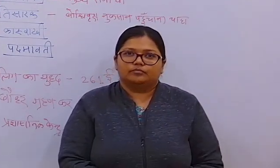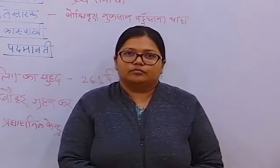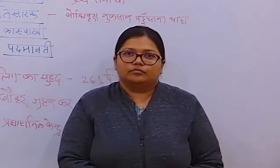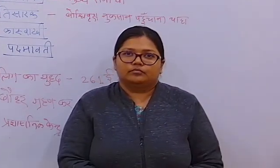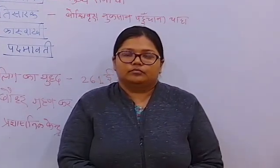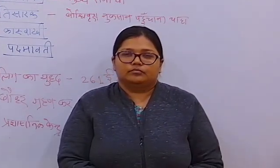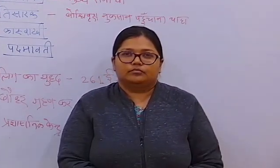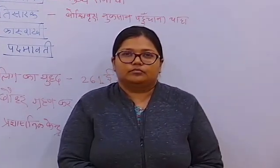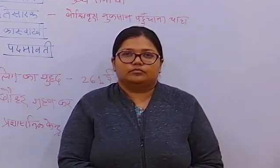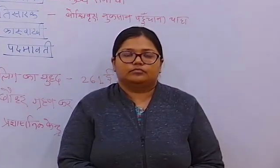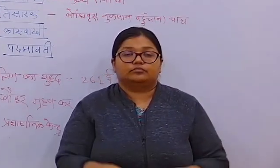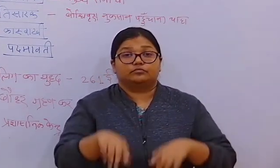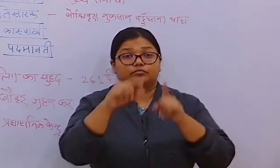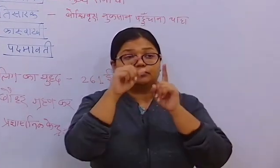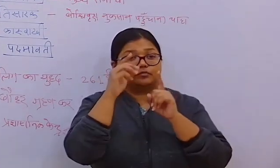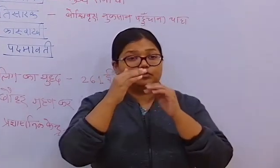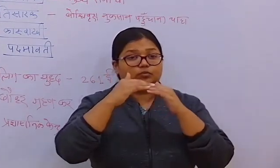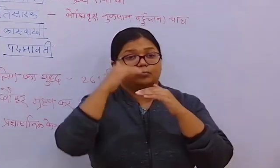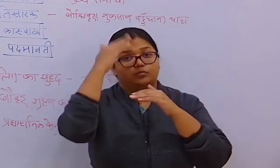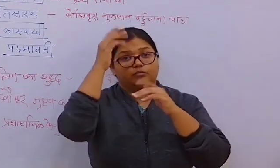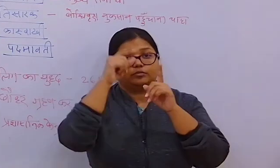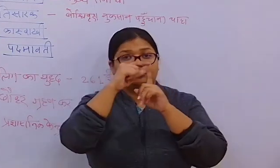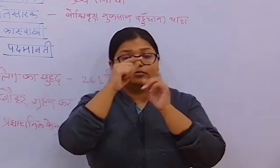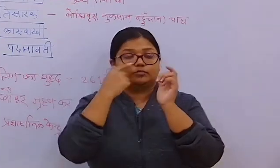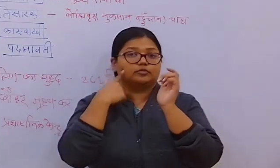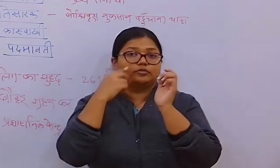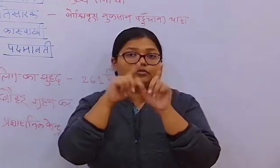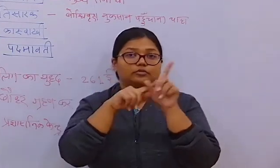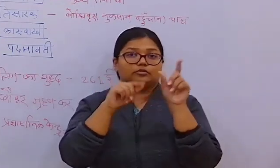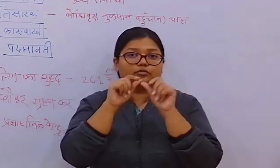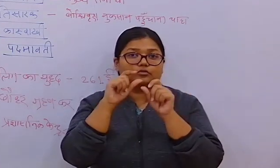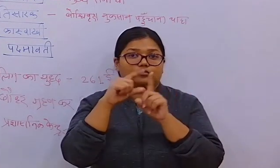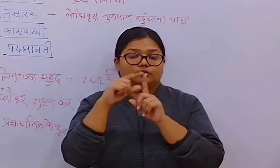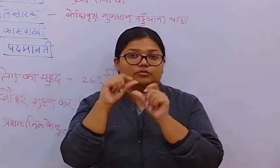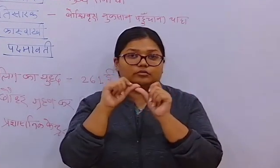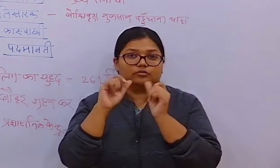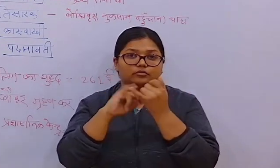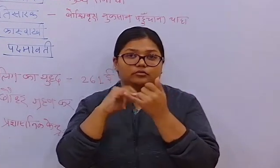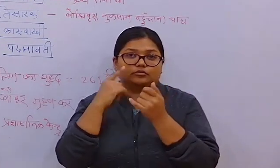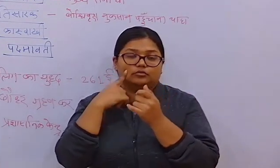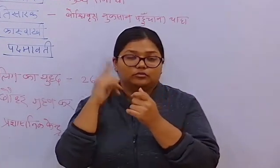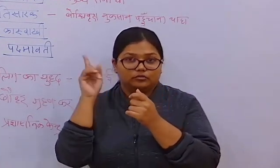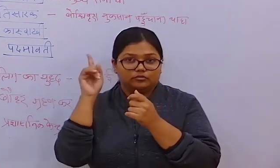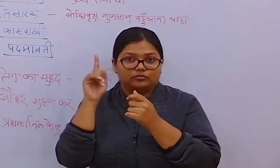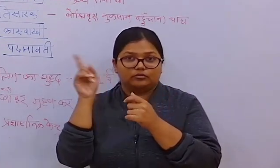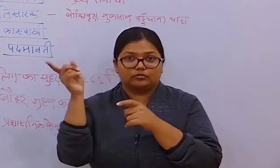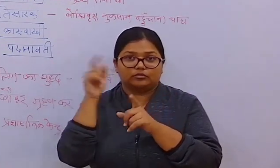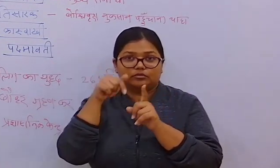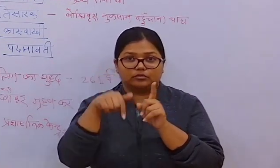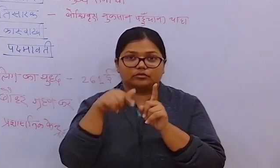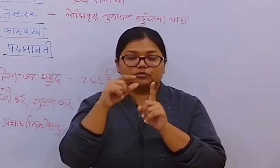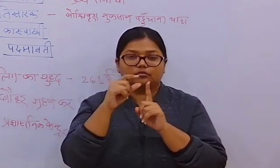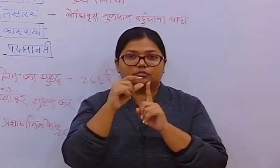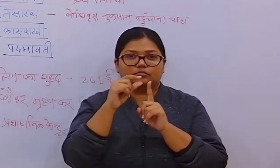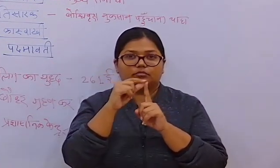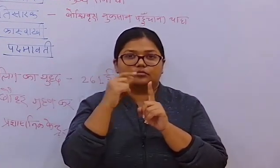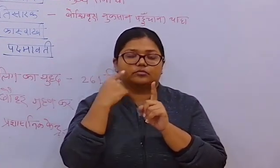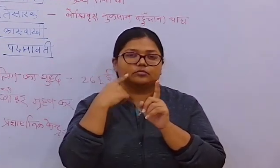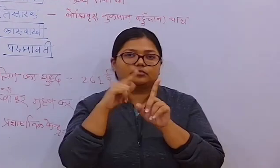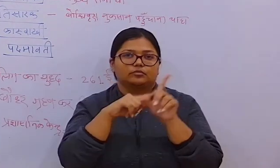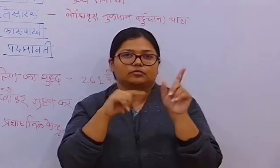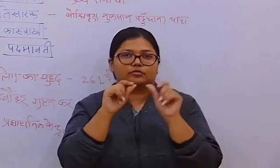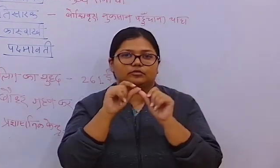ऊपर वाला, अभी दासी है, पियादासी कंधार अभिलेख में कहा गया है। और पियादासी